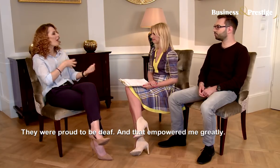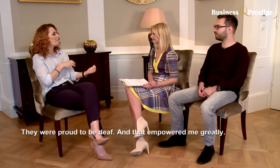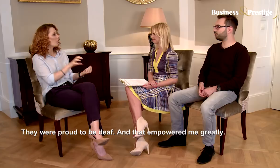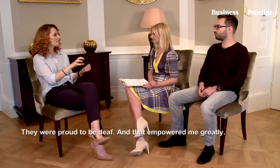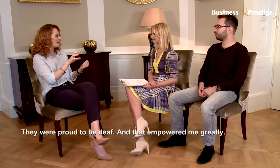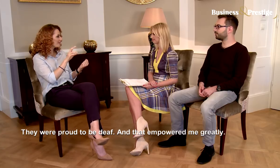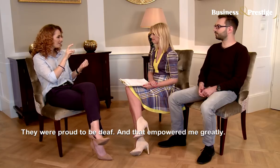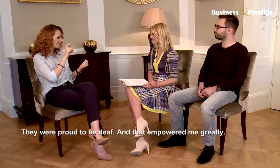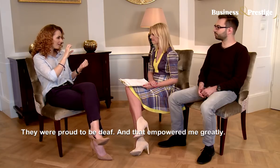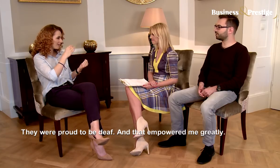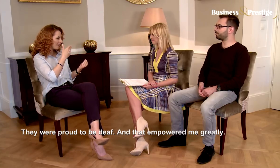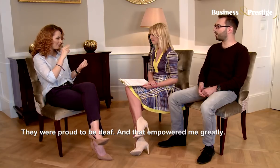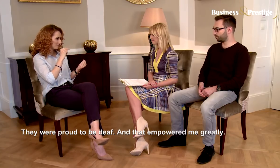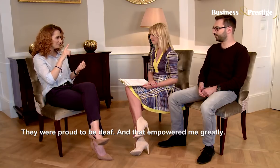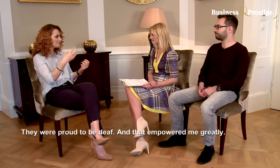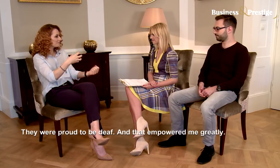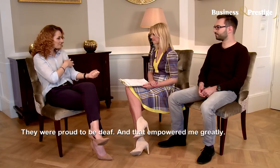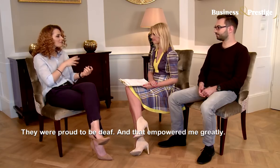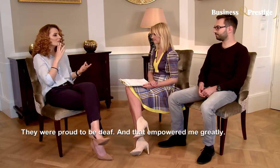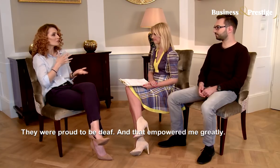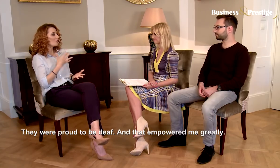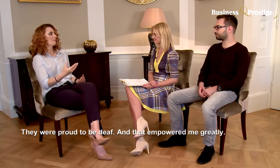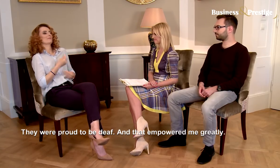I to mi dało taki empowerment.